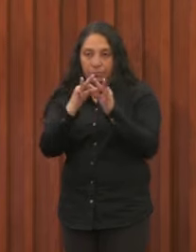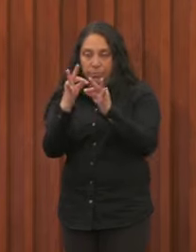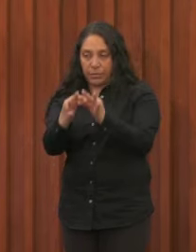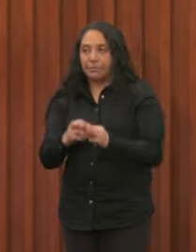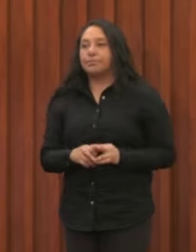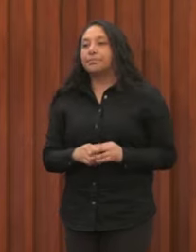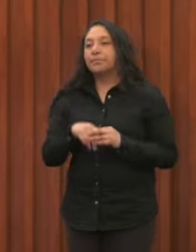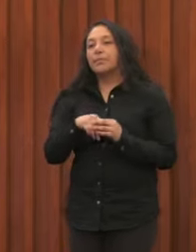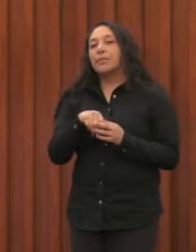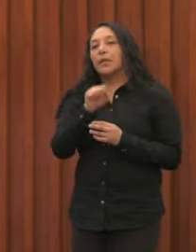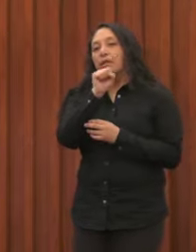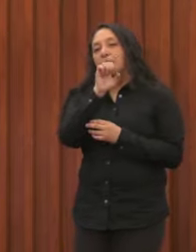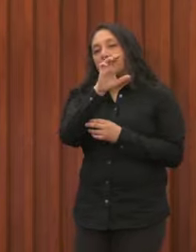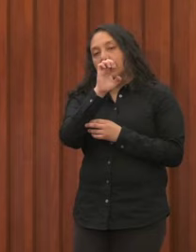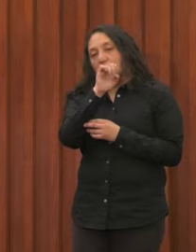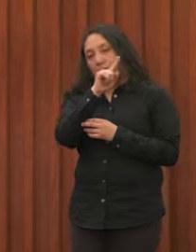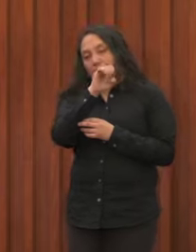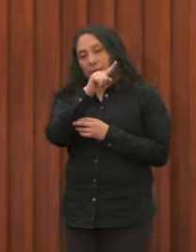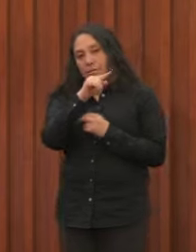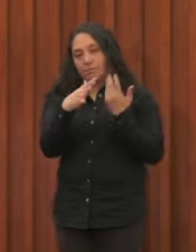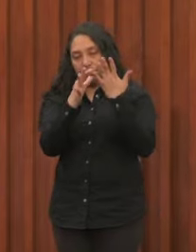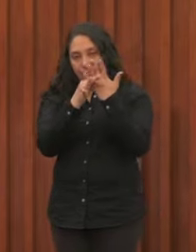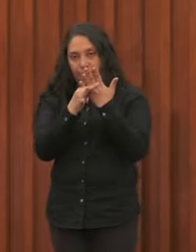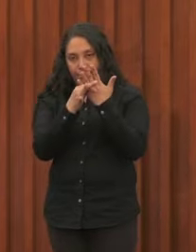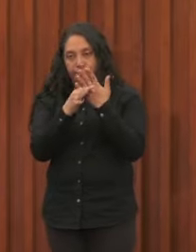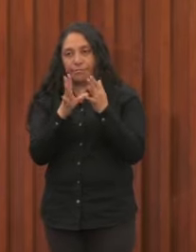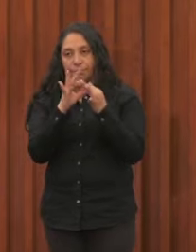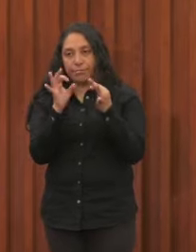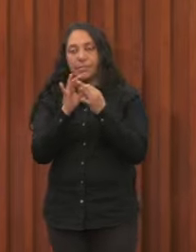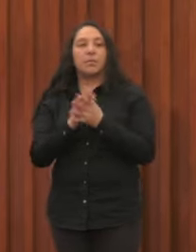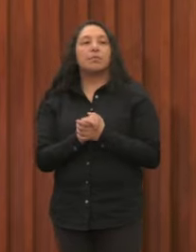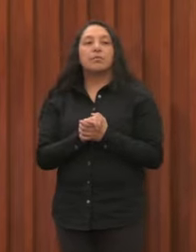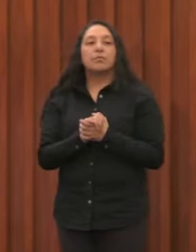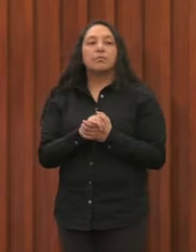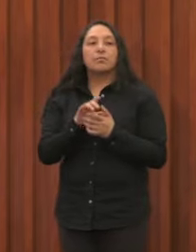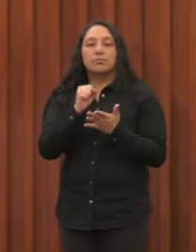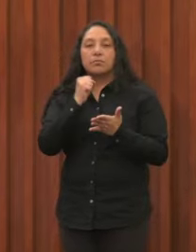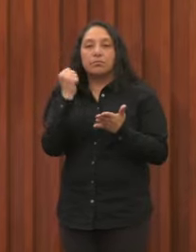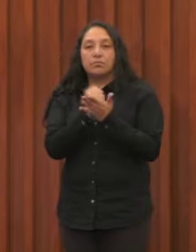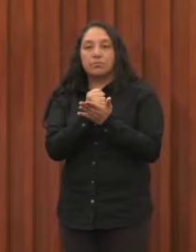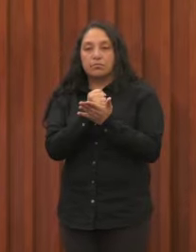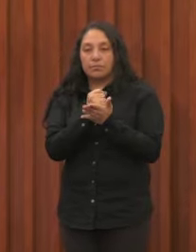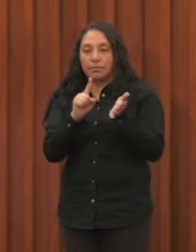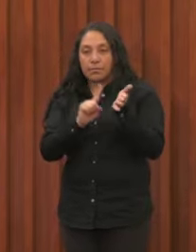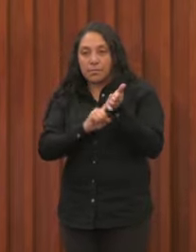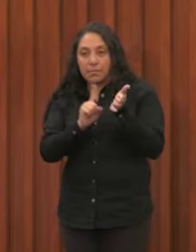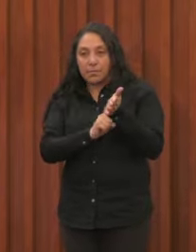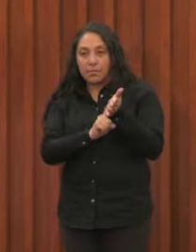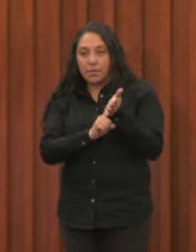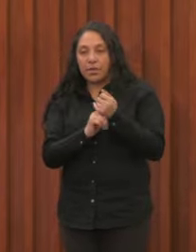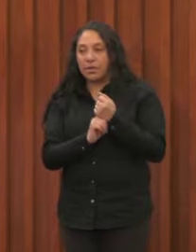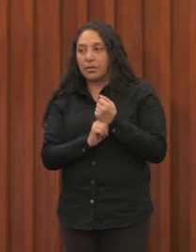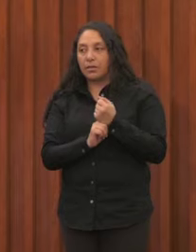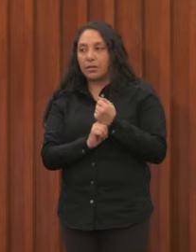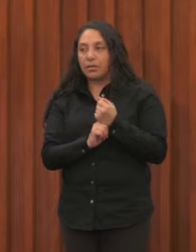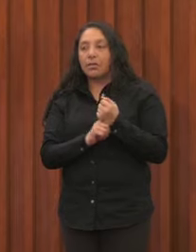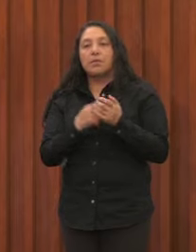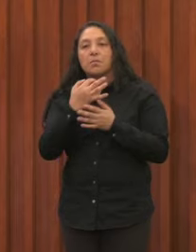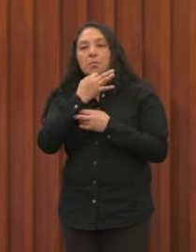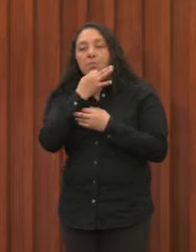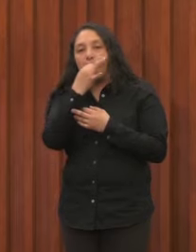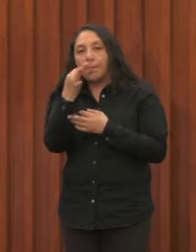Selena nos hablaba de la declaratoria de alerta a la violencia de género en la Ciudad de